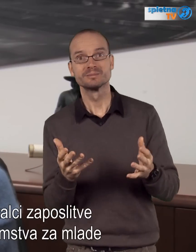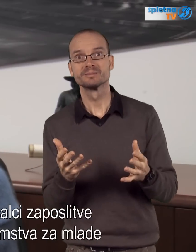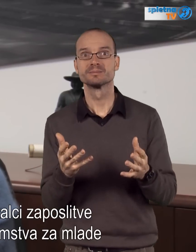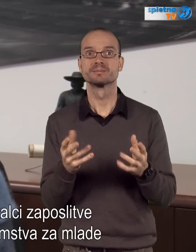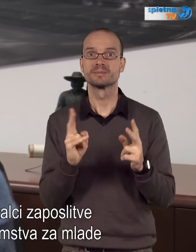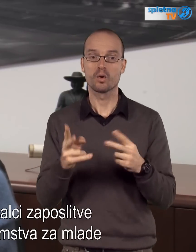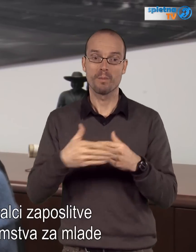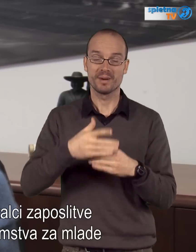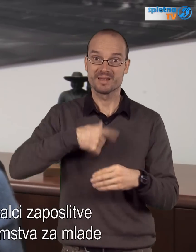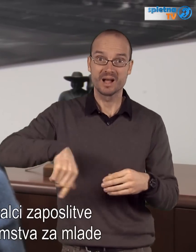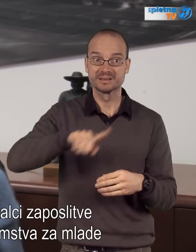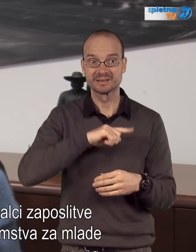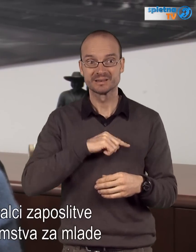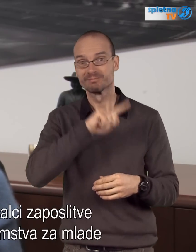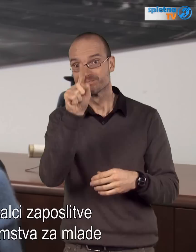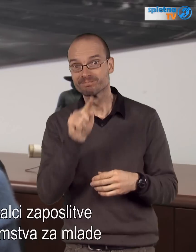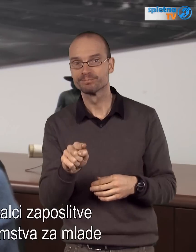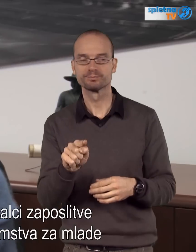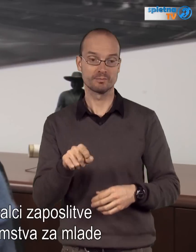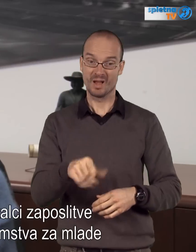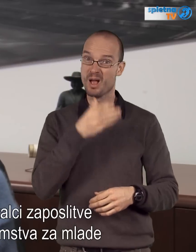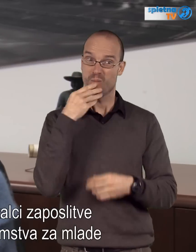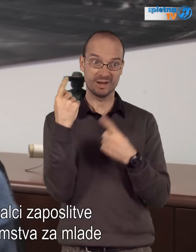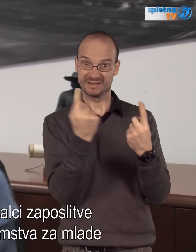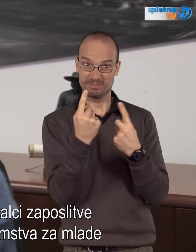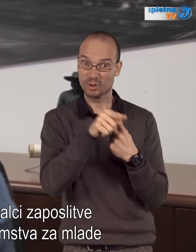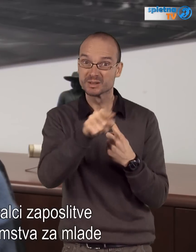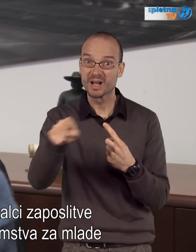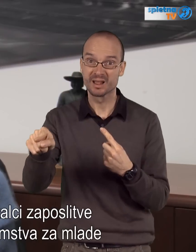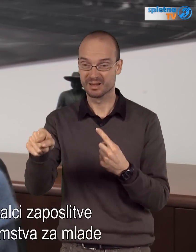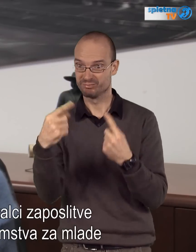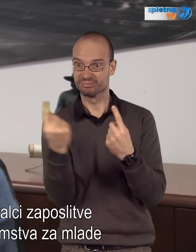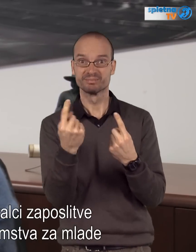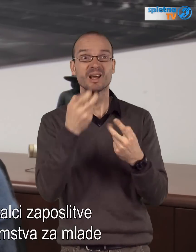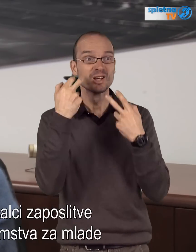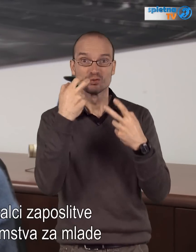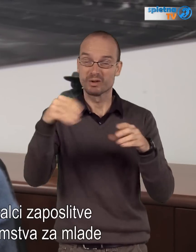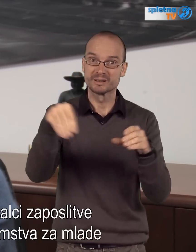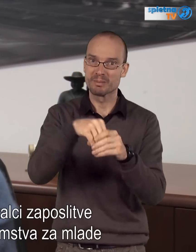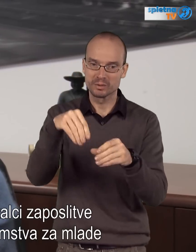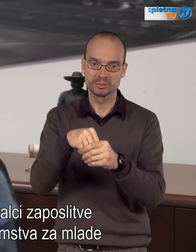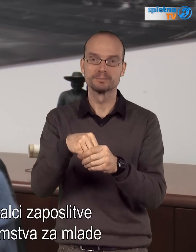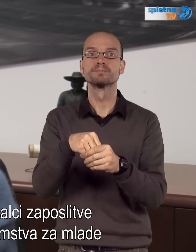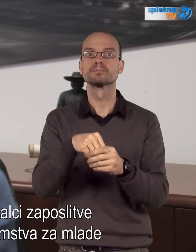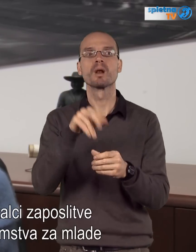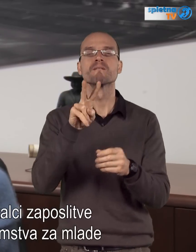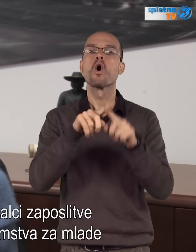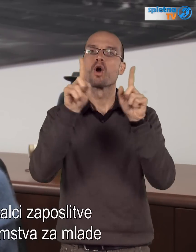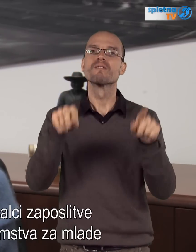pa bo pri nas? Naši brezposelni iskalci zaposlitve bodo lahko v okviru jamstva